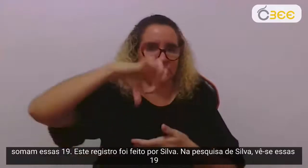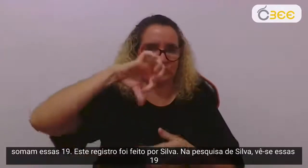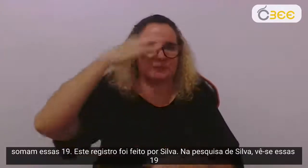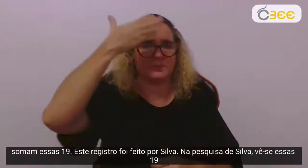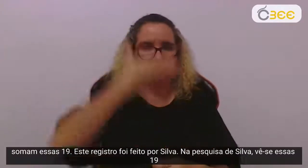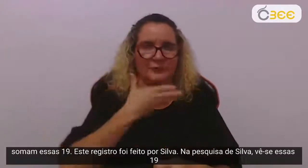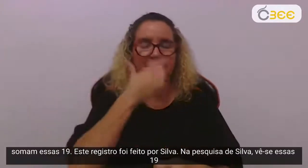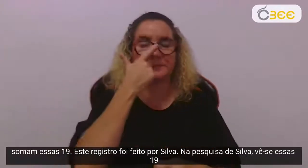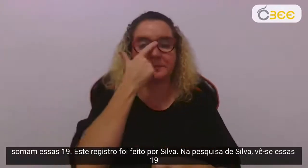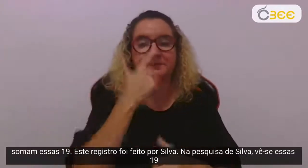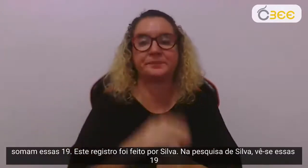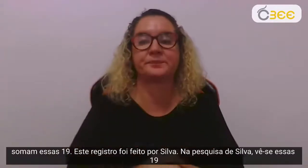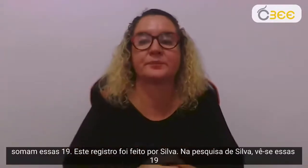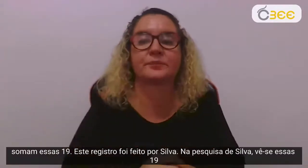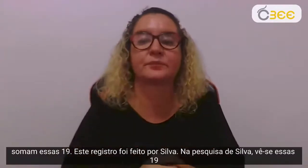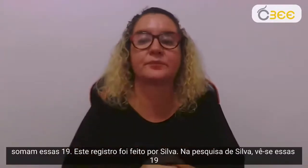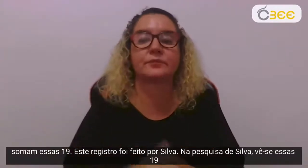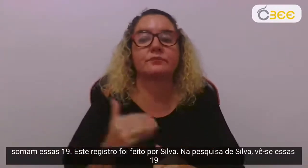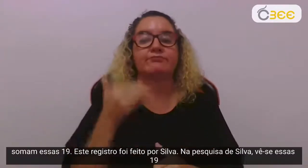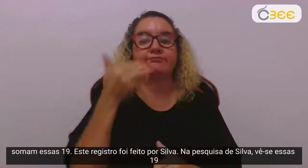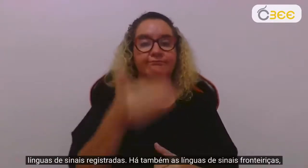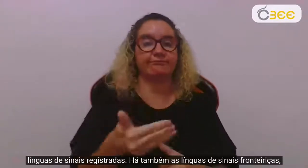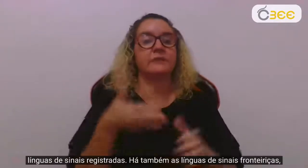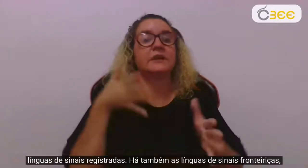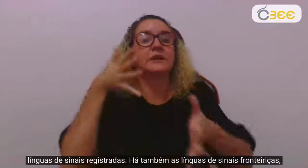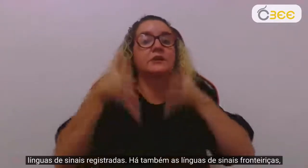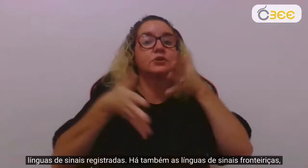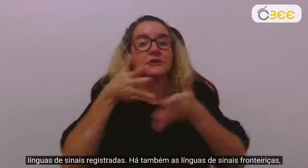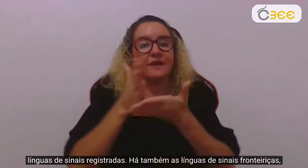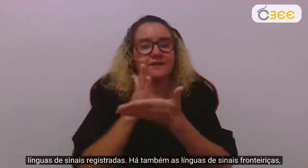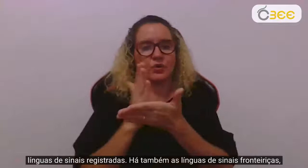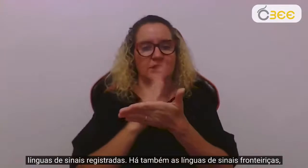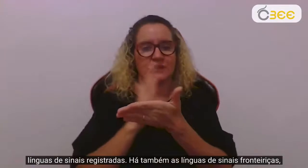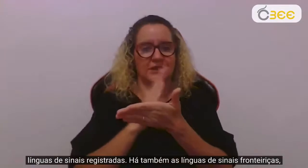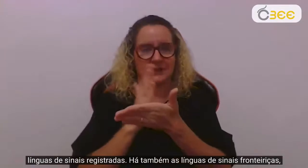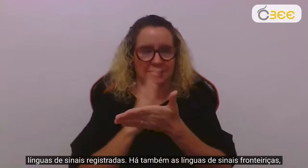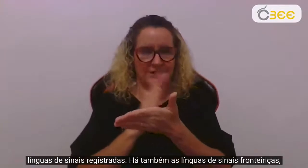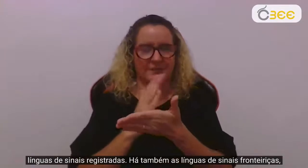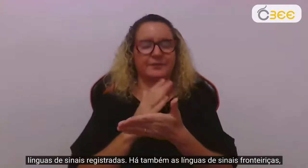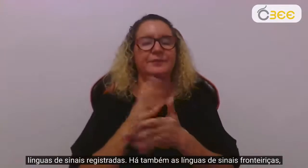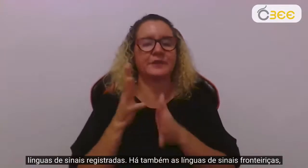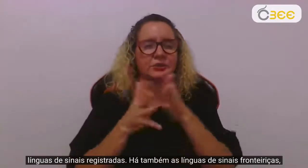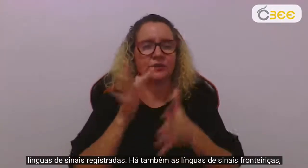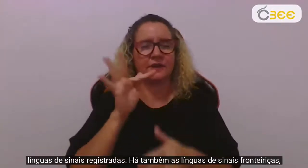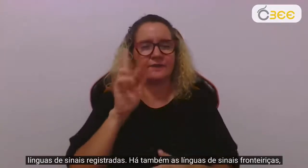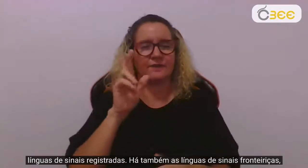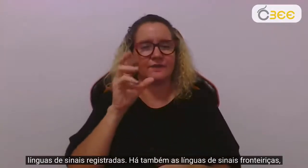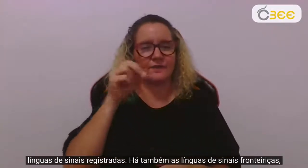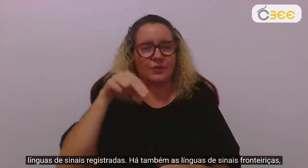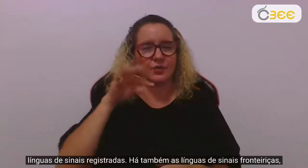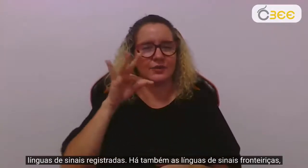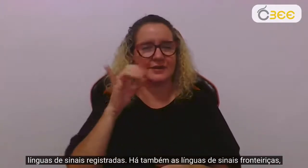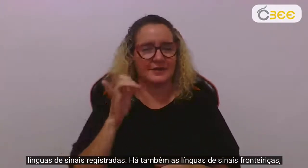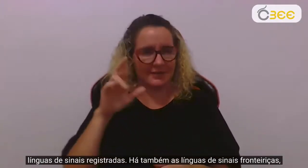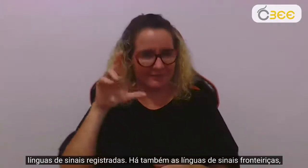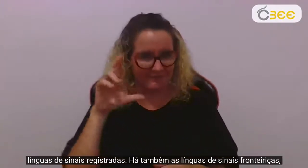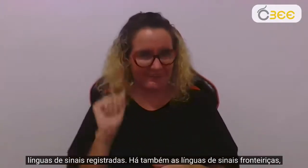Silva, vê-se essas 19 línguas de sinais registradas. Há também as línguas de